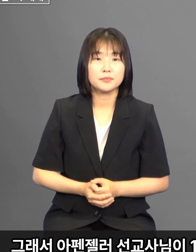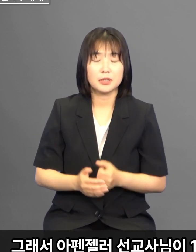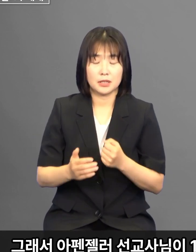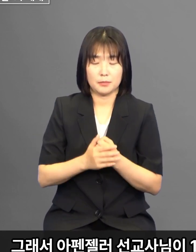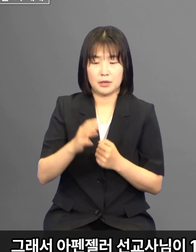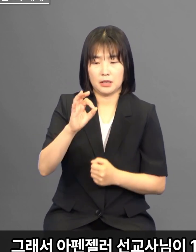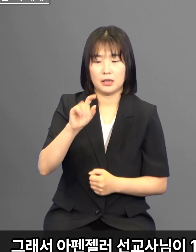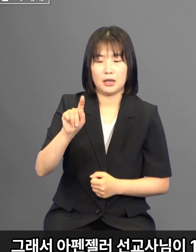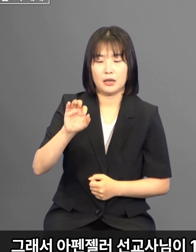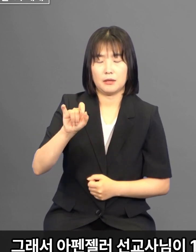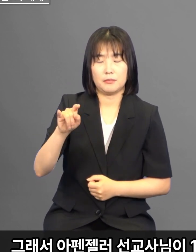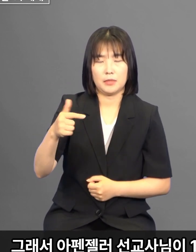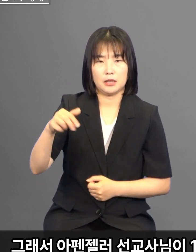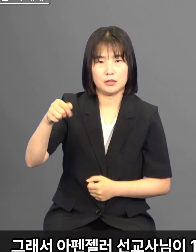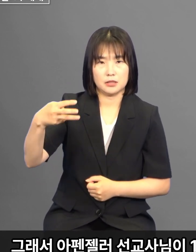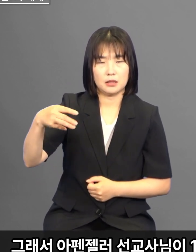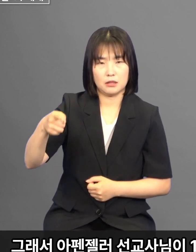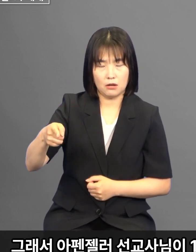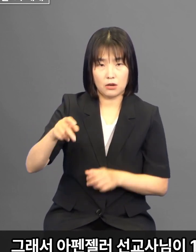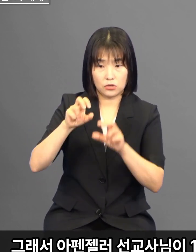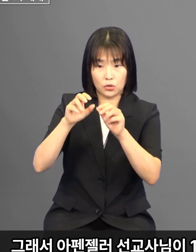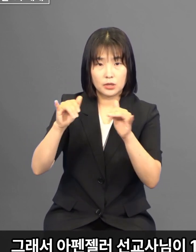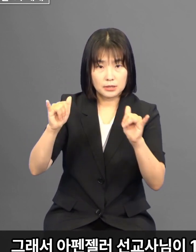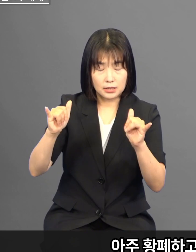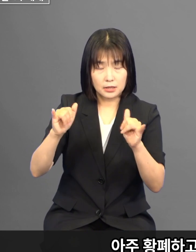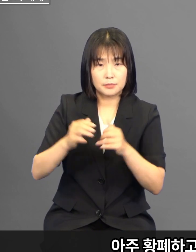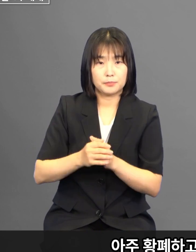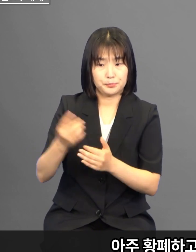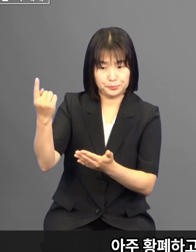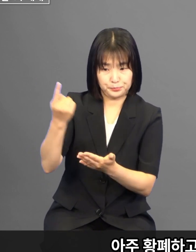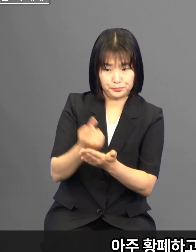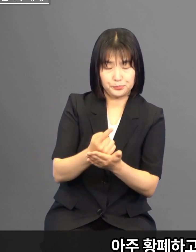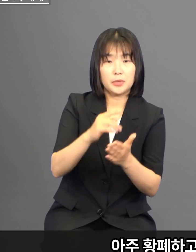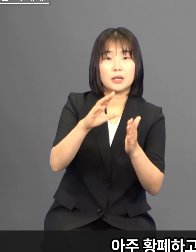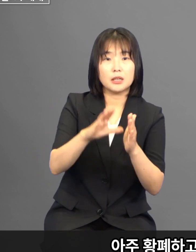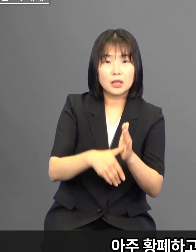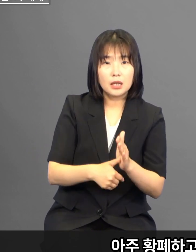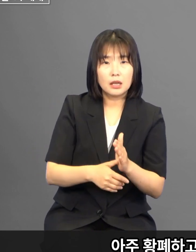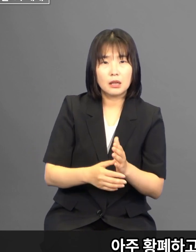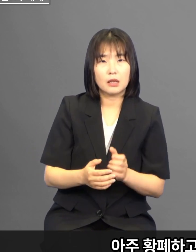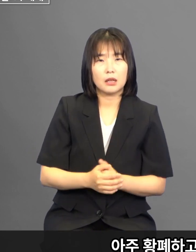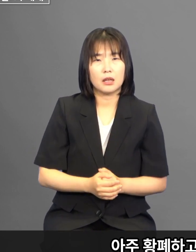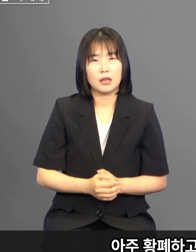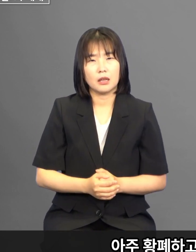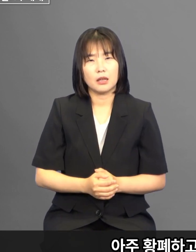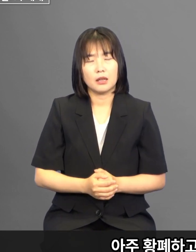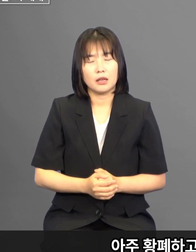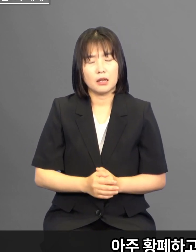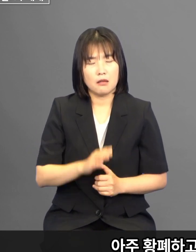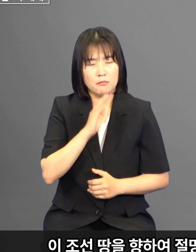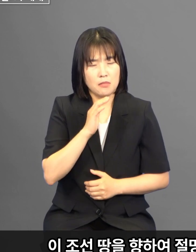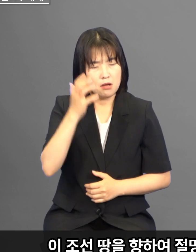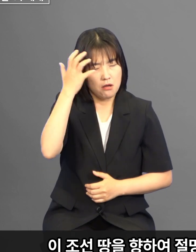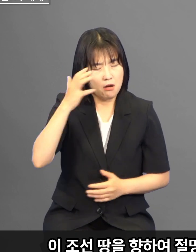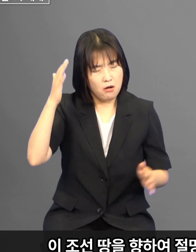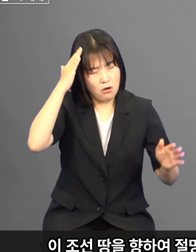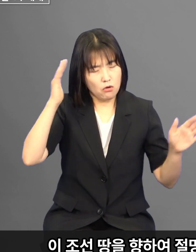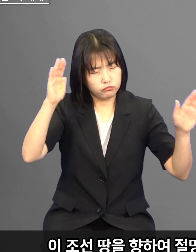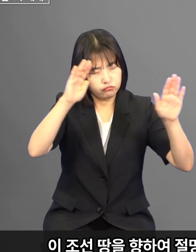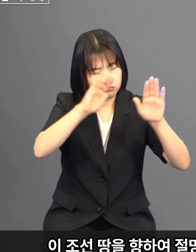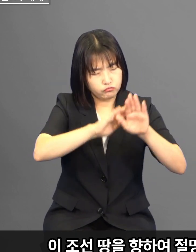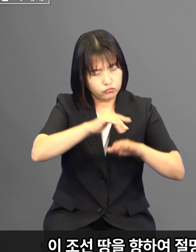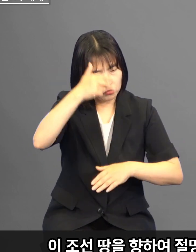선교사님이 1885년 4월 5일에 부활절에 오셨을 때에 아주 황폐하고 정말 영적으로 어두웠던 이 조선